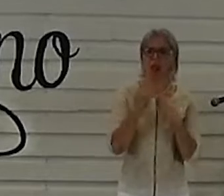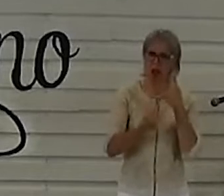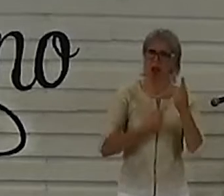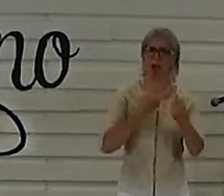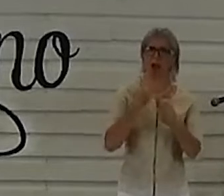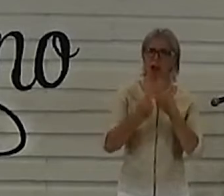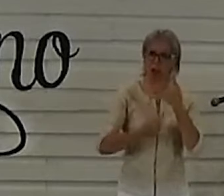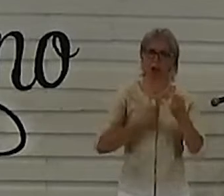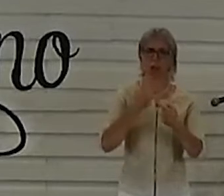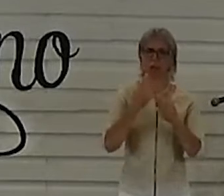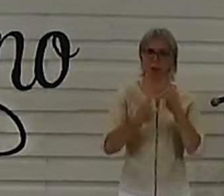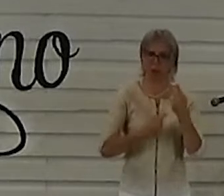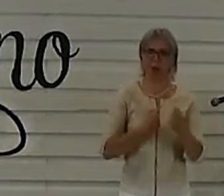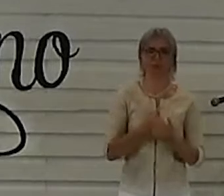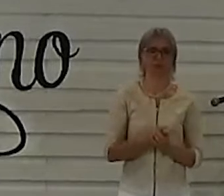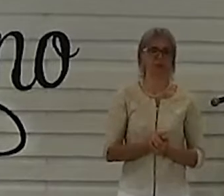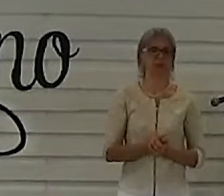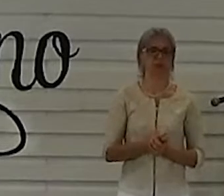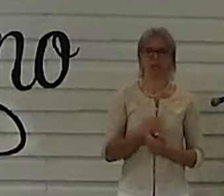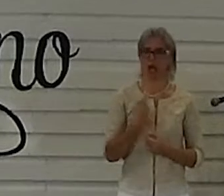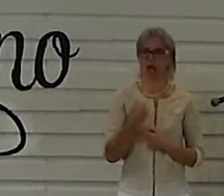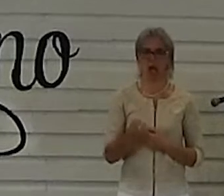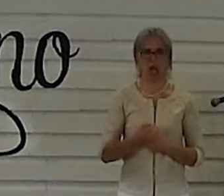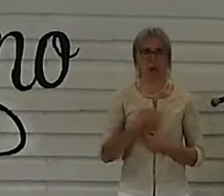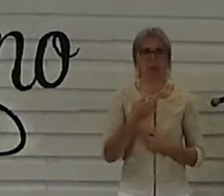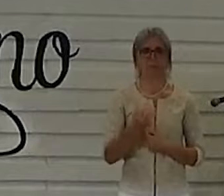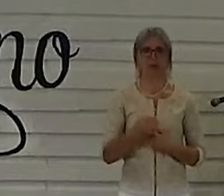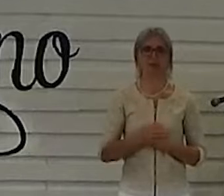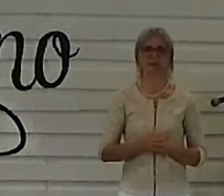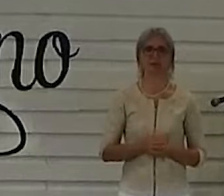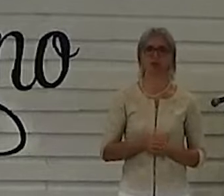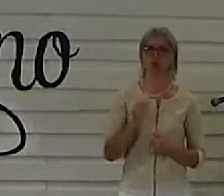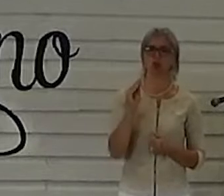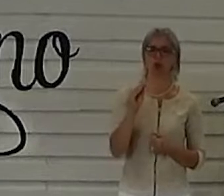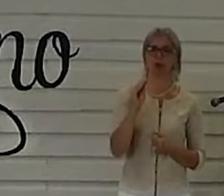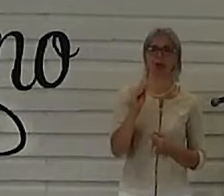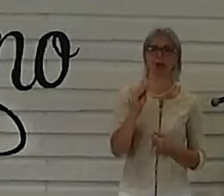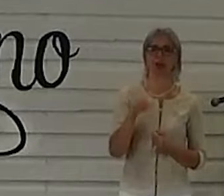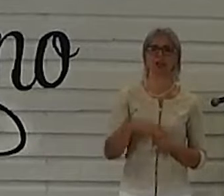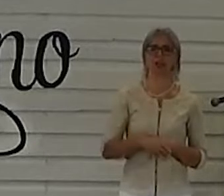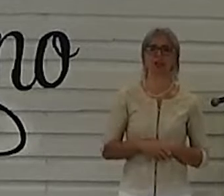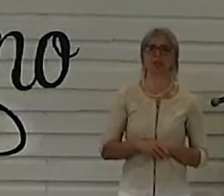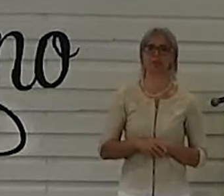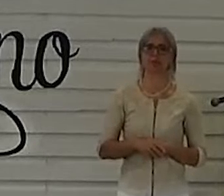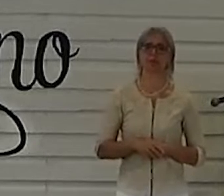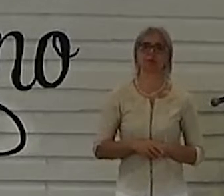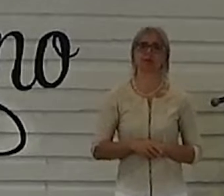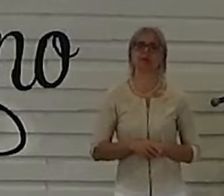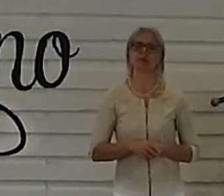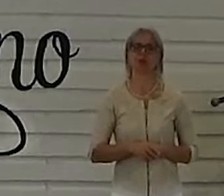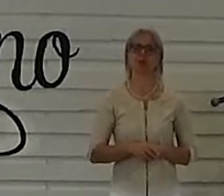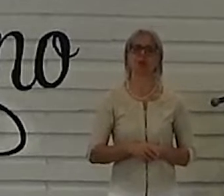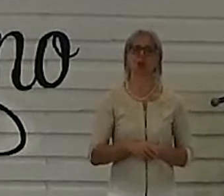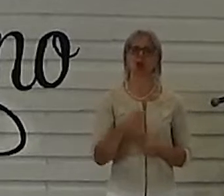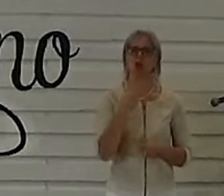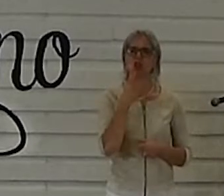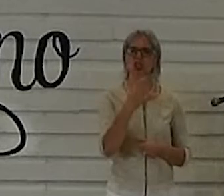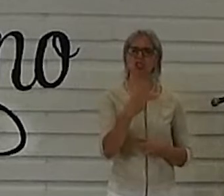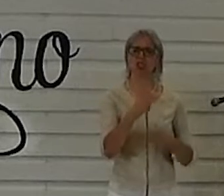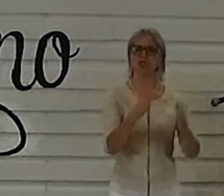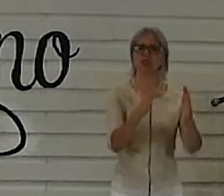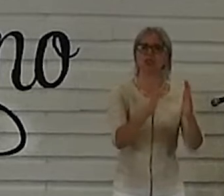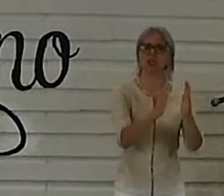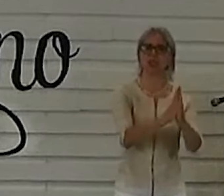volevi, c'era sempre scontentezza. Ora la domanda mia è: che si dice della chiesa di Marosta?